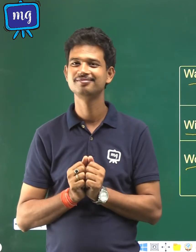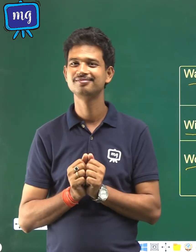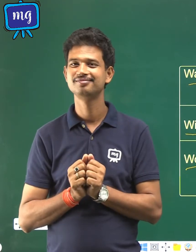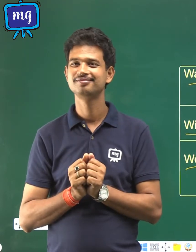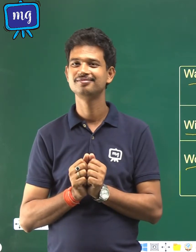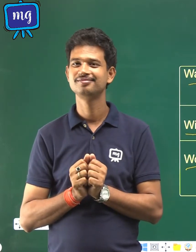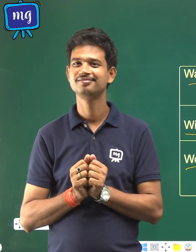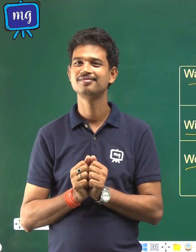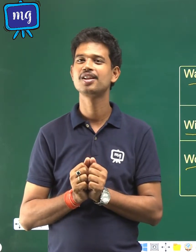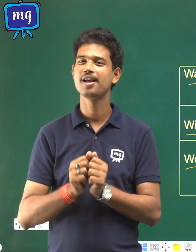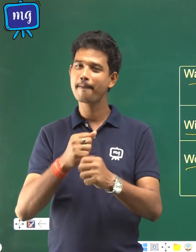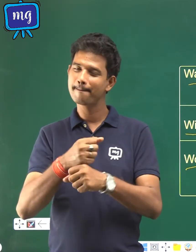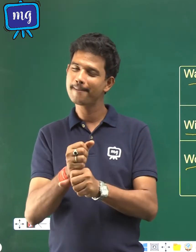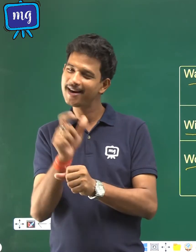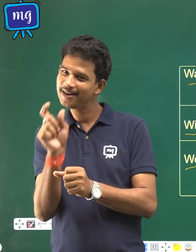बनने वाले